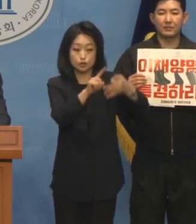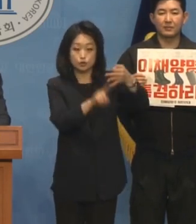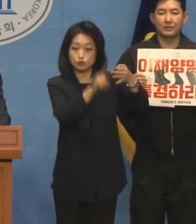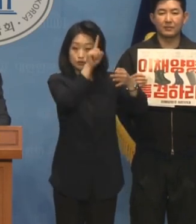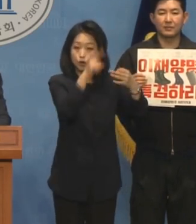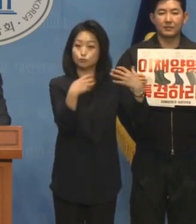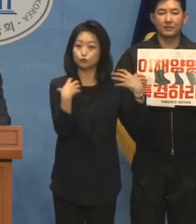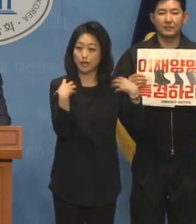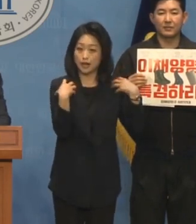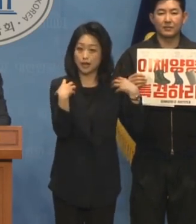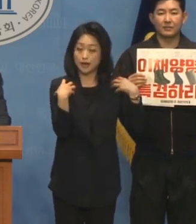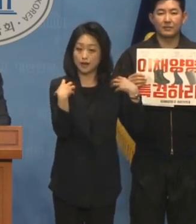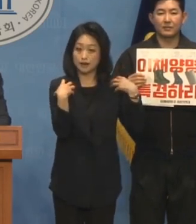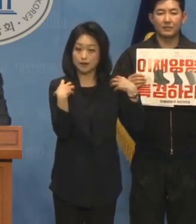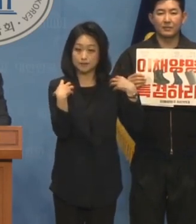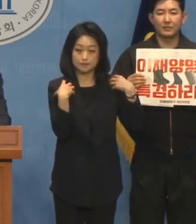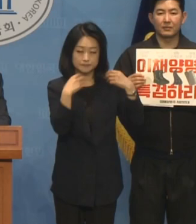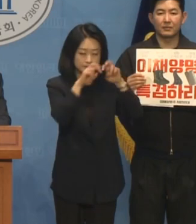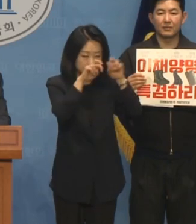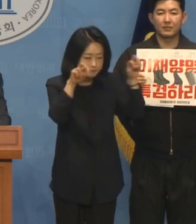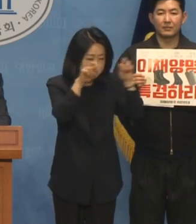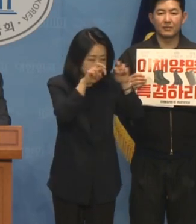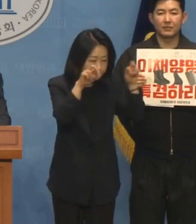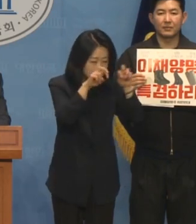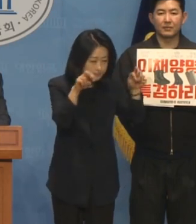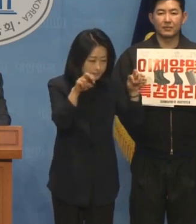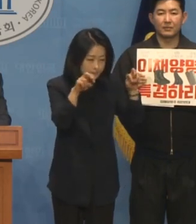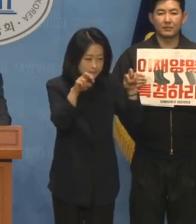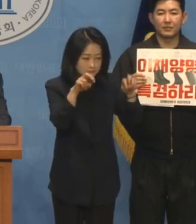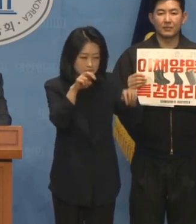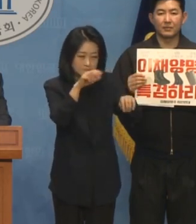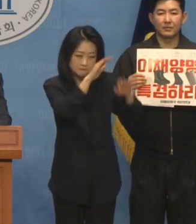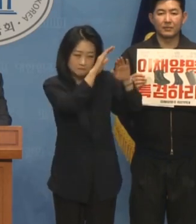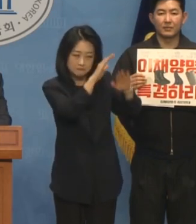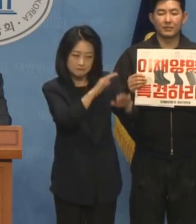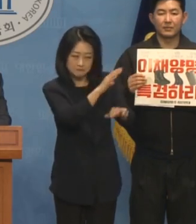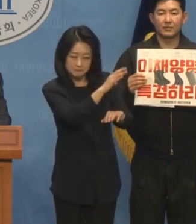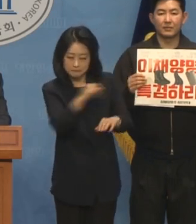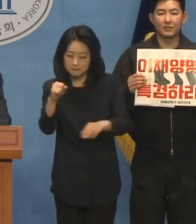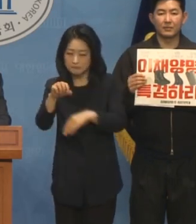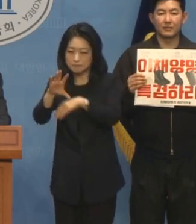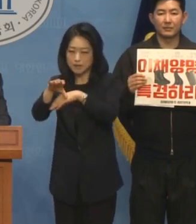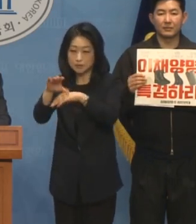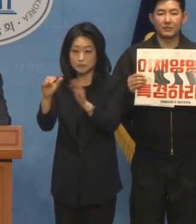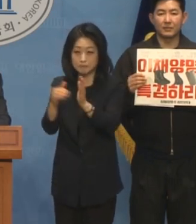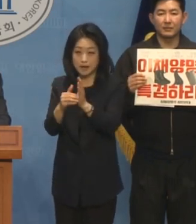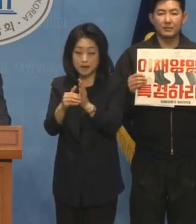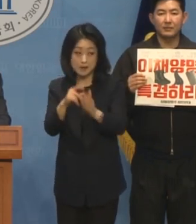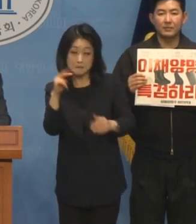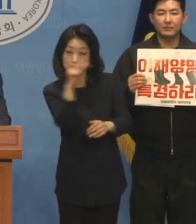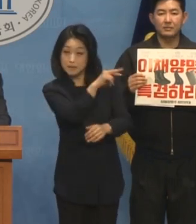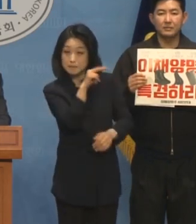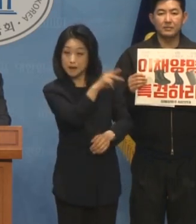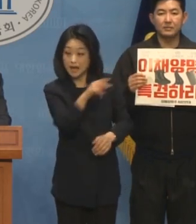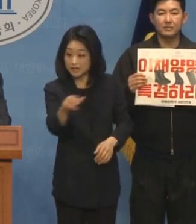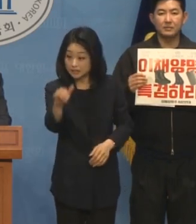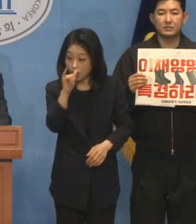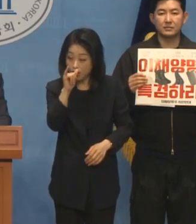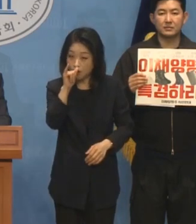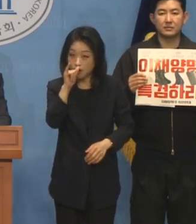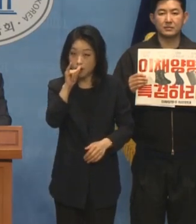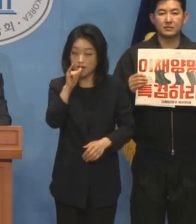정권의 속성을 다시 한번 그리고 여실히 보여줍니다 정권의 비판적인 목소리는